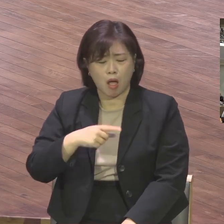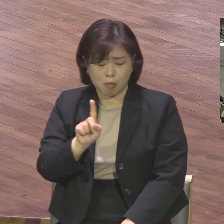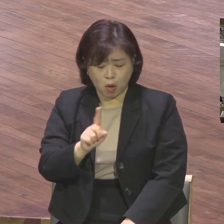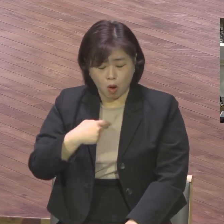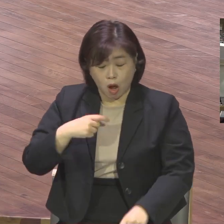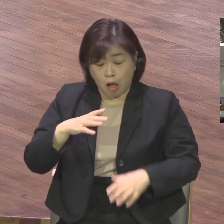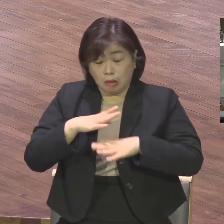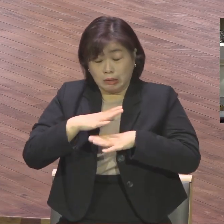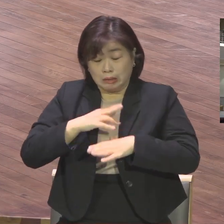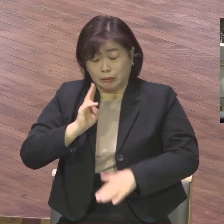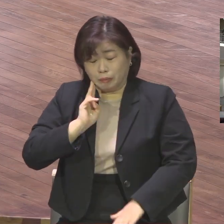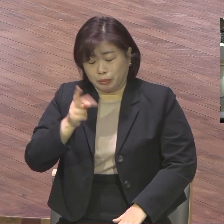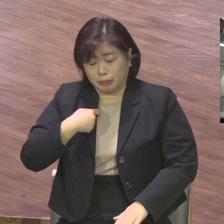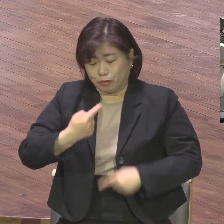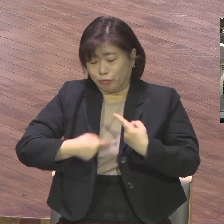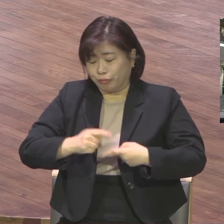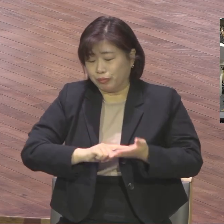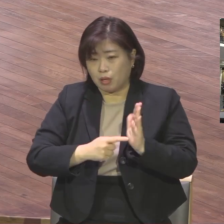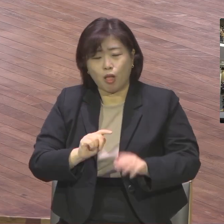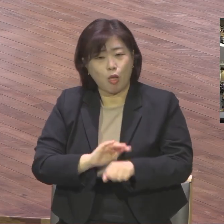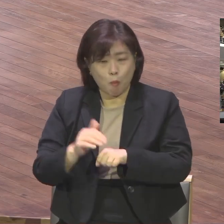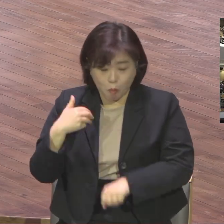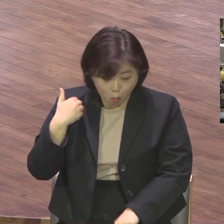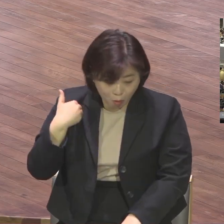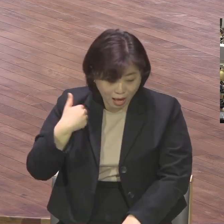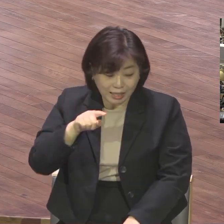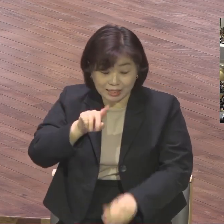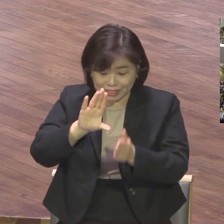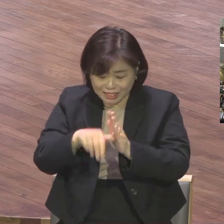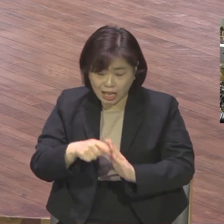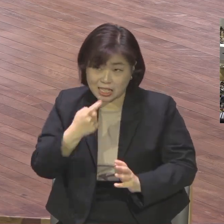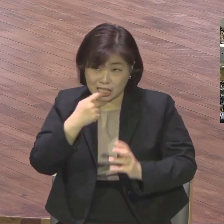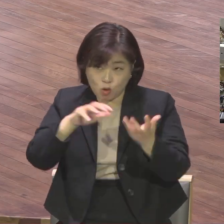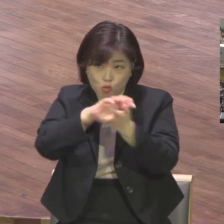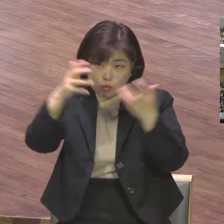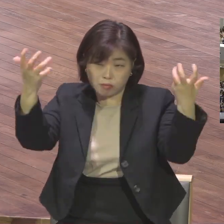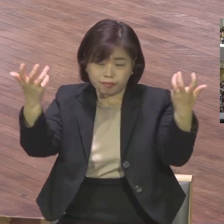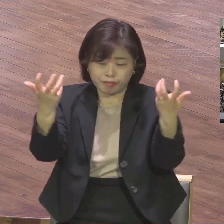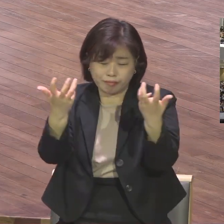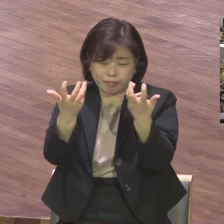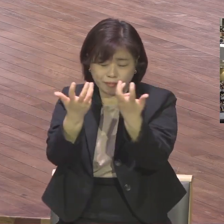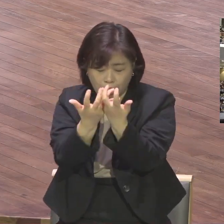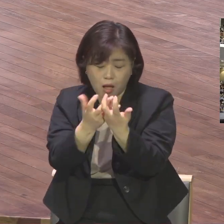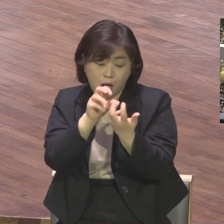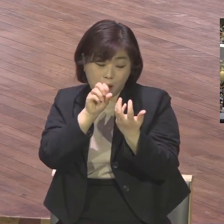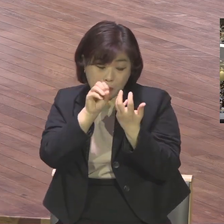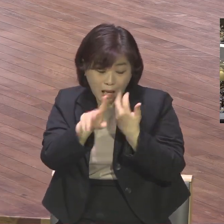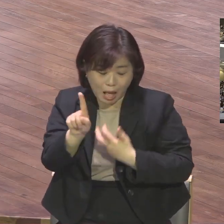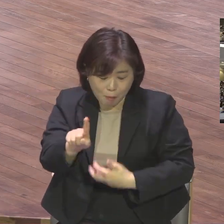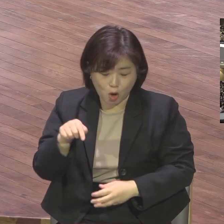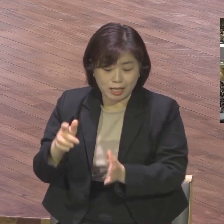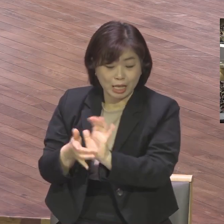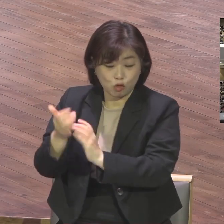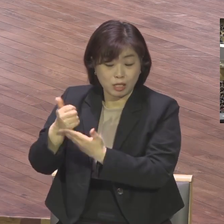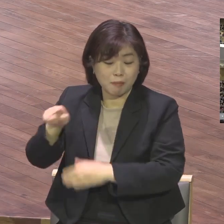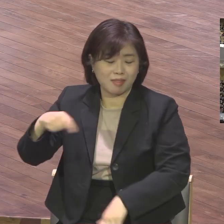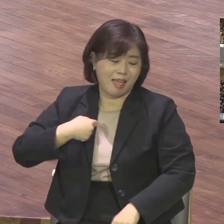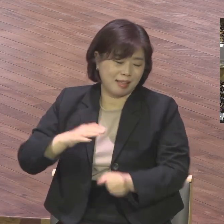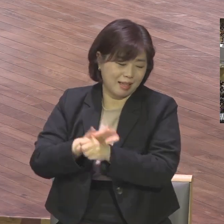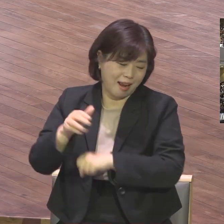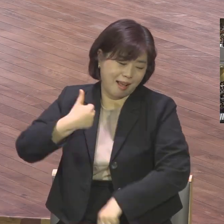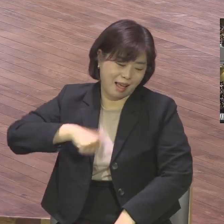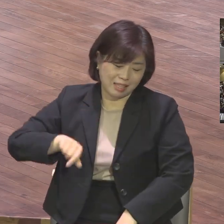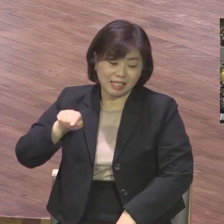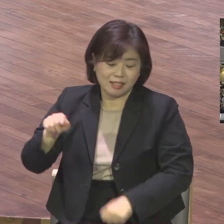못함이더라. 마침 구름이 와서 그들을 덮으며 구름 속에서 소리가 나되 이는 내 사랑하는 아들이니 너희는 그의 말을 들으라